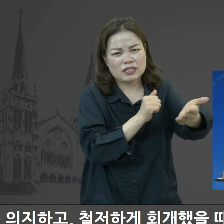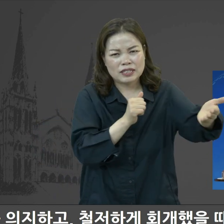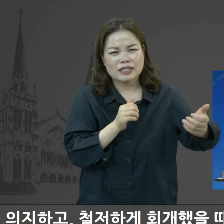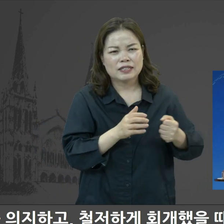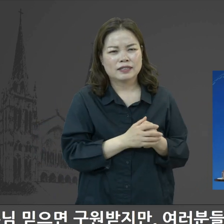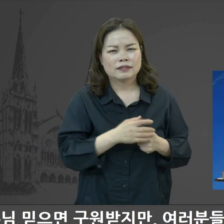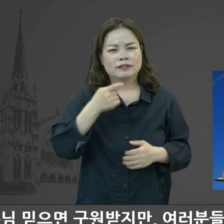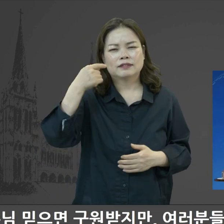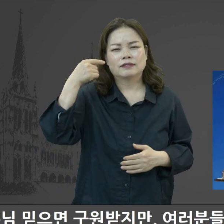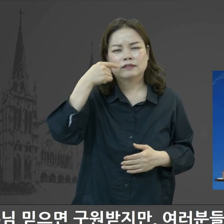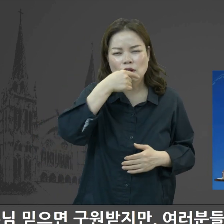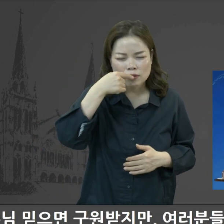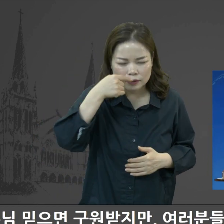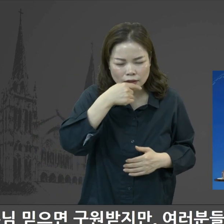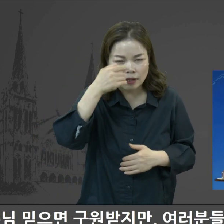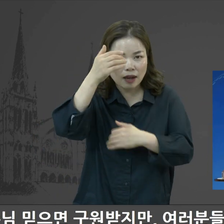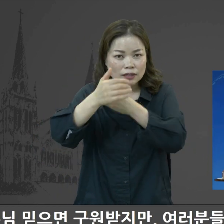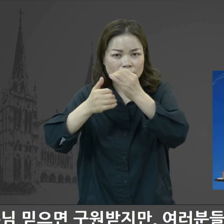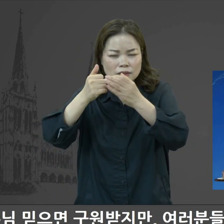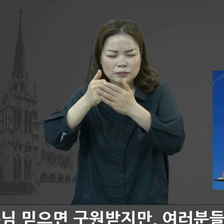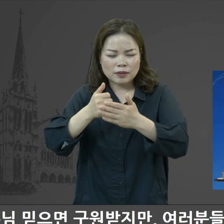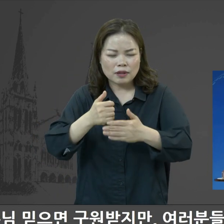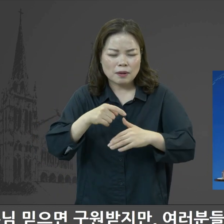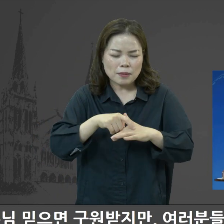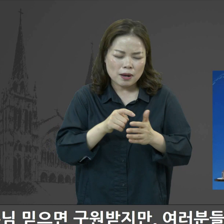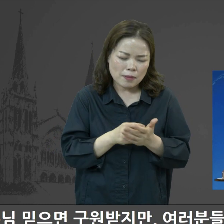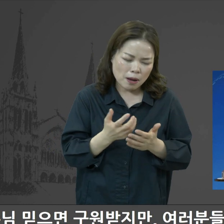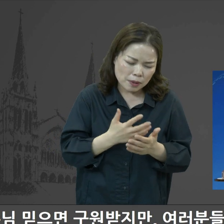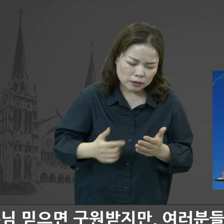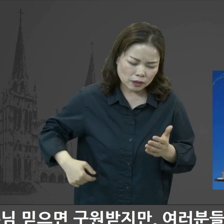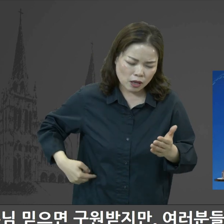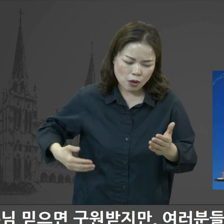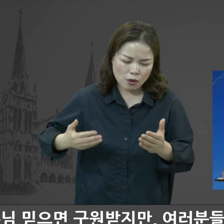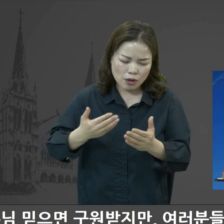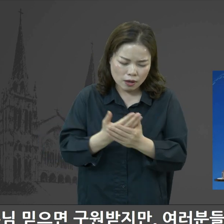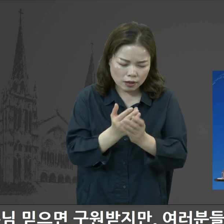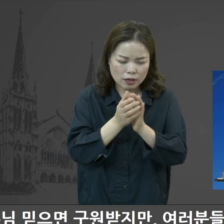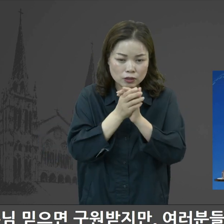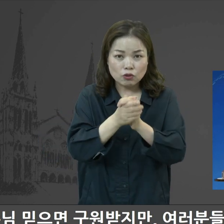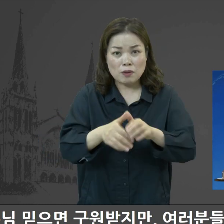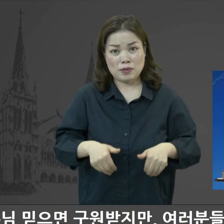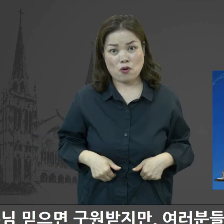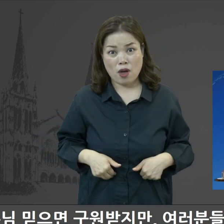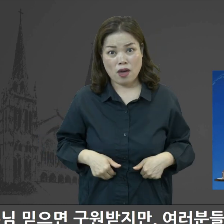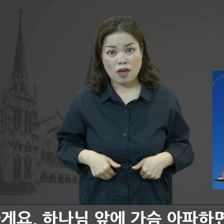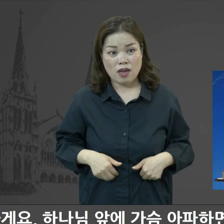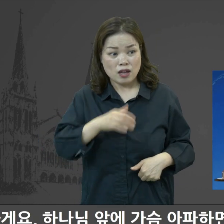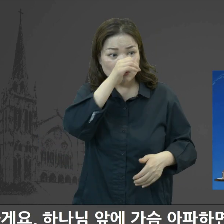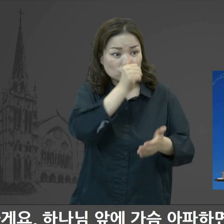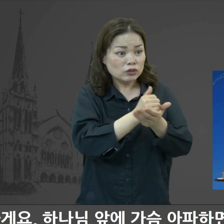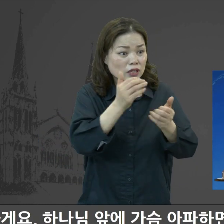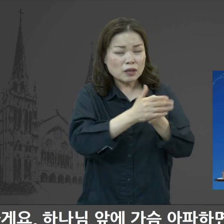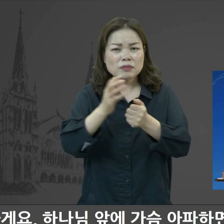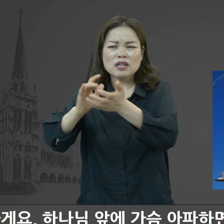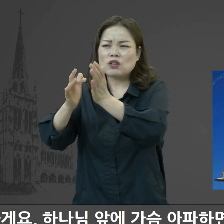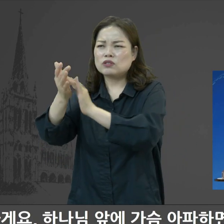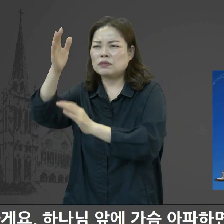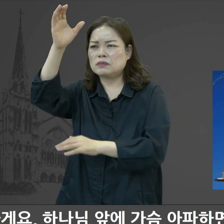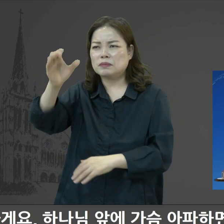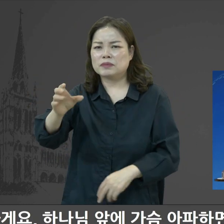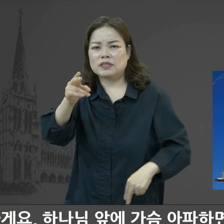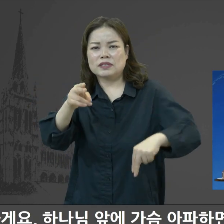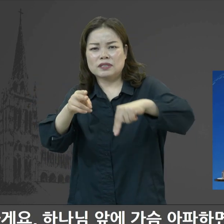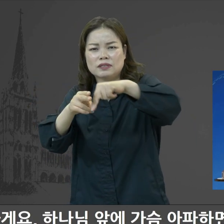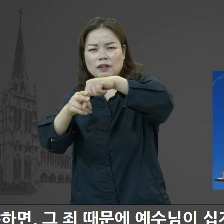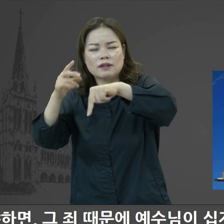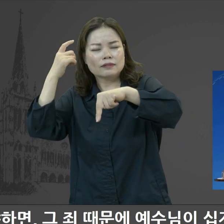여러분들이 철저하게요, 하나님 앞에 가슴 아파하면서 회개하실 수 있어야 돼요. 왜냐하면 그 죄 때문에 예수님이 십자가 졌다라는